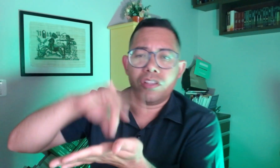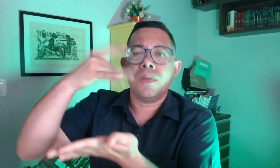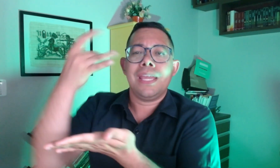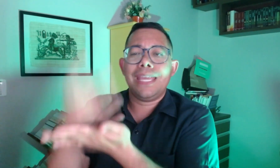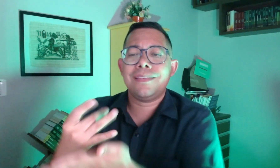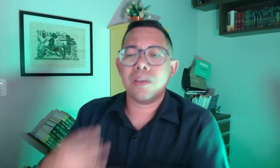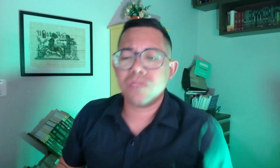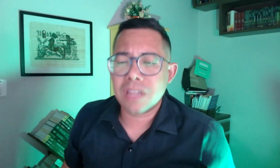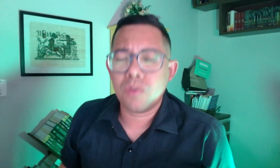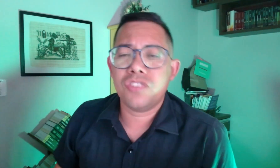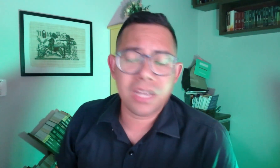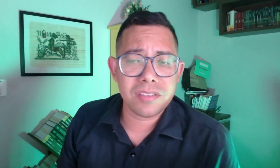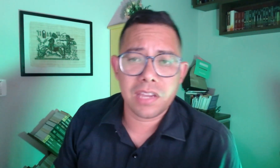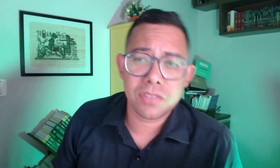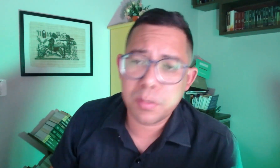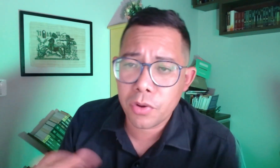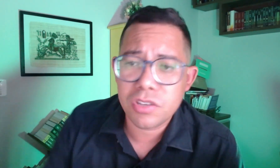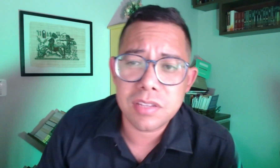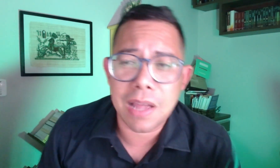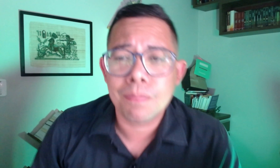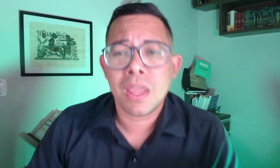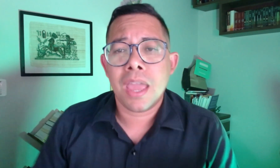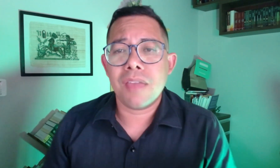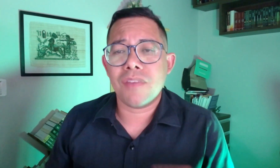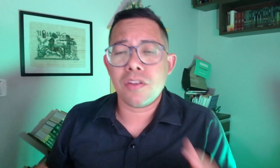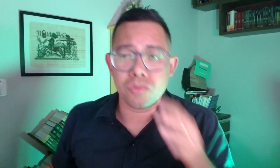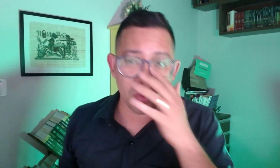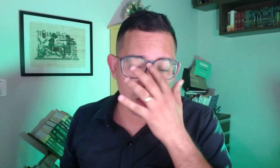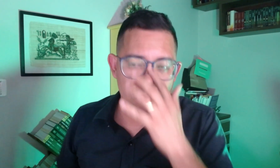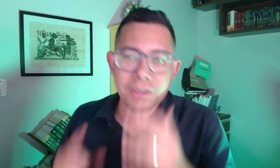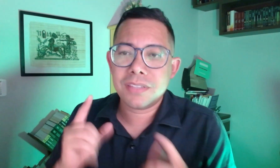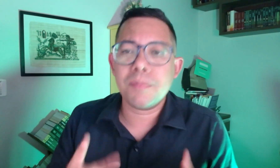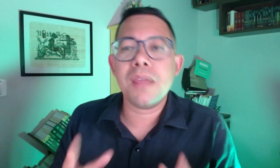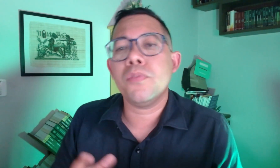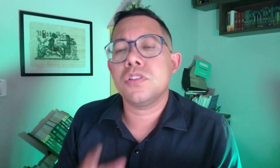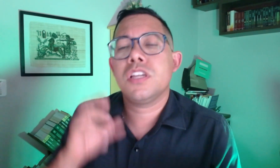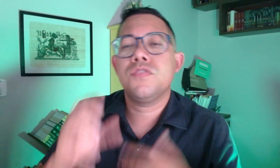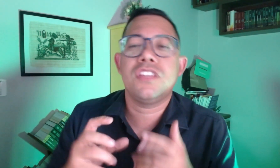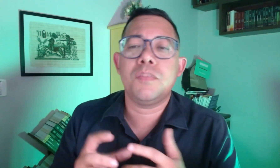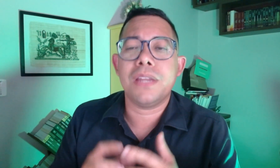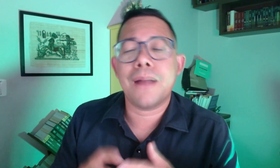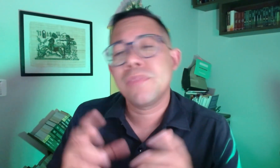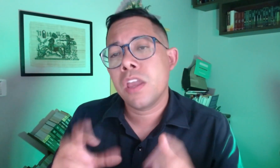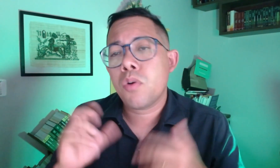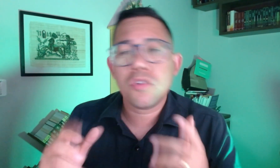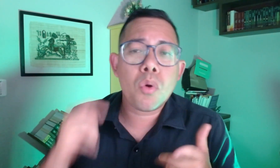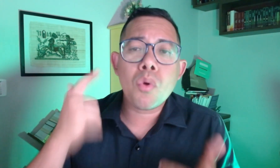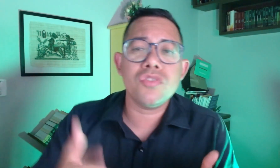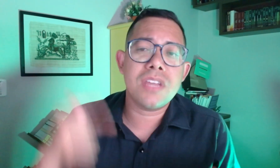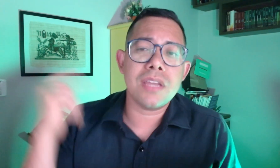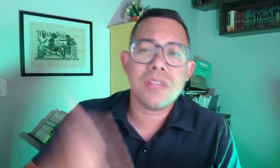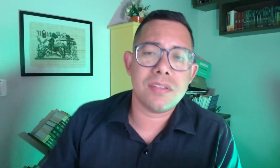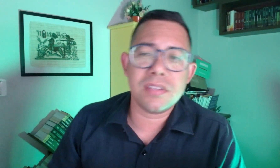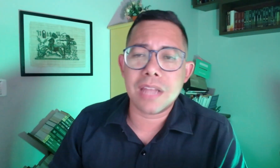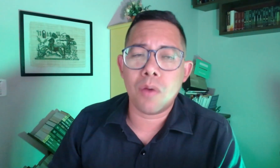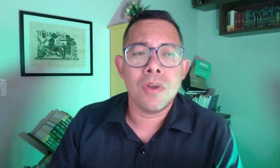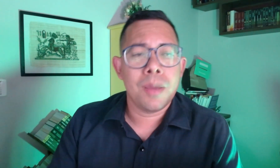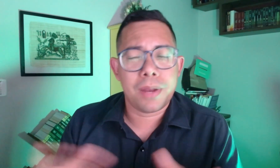Então, esse é o sinal de heresia. E você pode utilizar em vários contextos. Mas sempre é importante você explicar qual é o conceito desse sinal para a